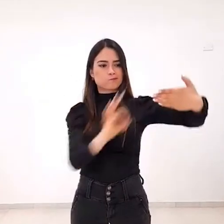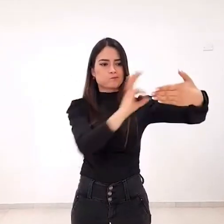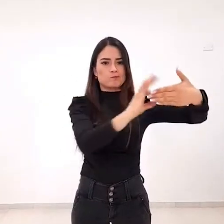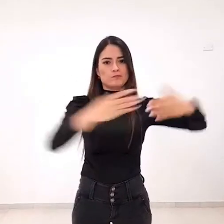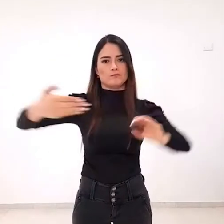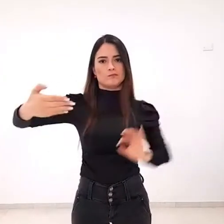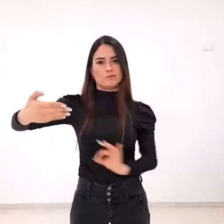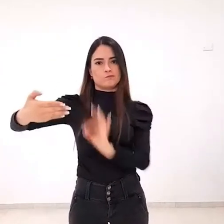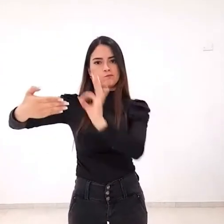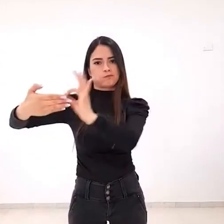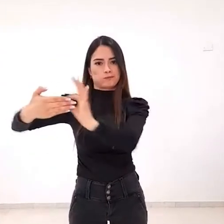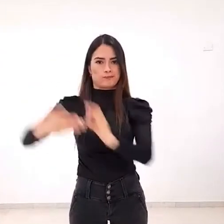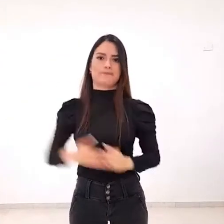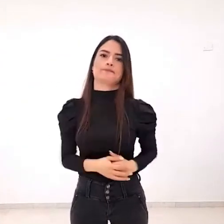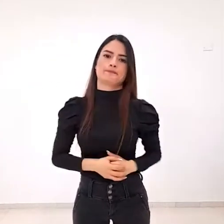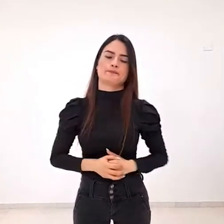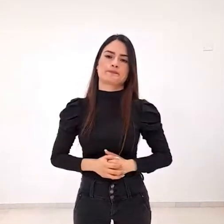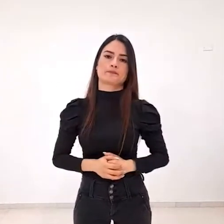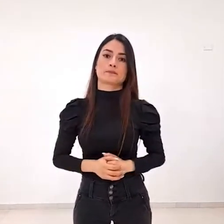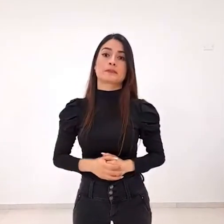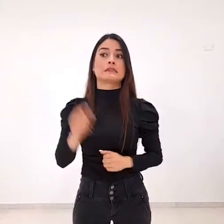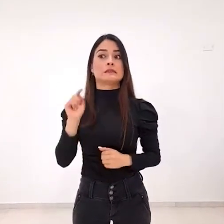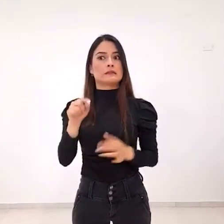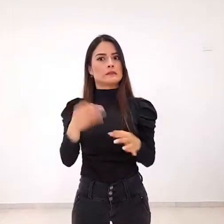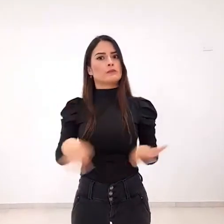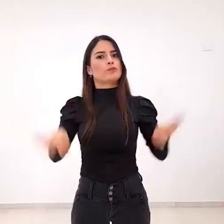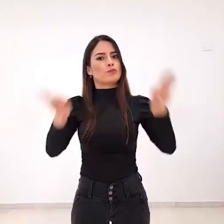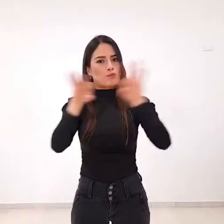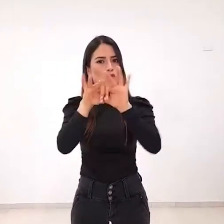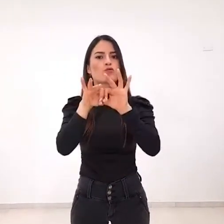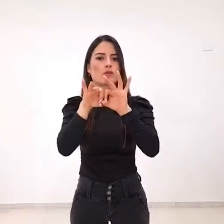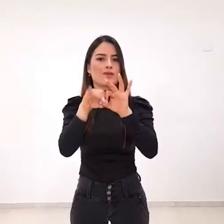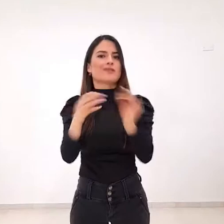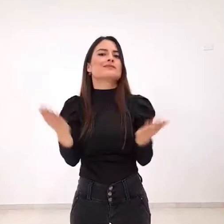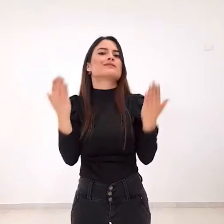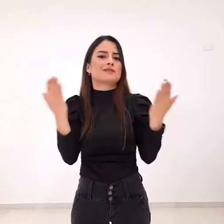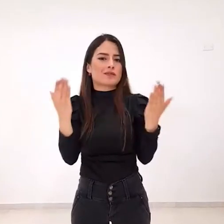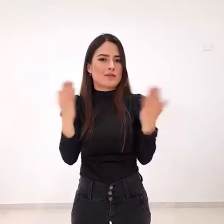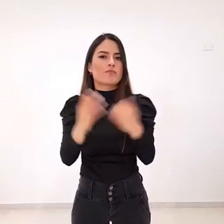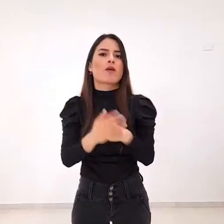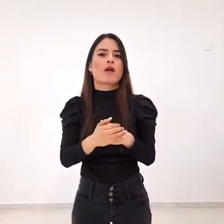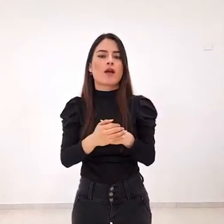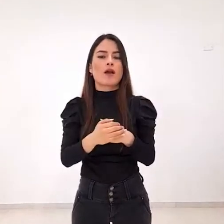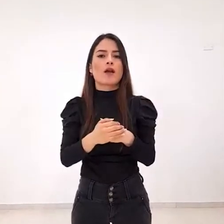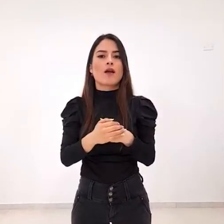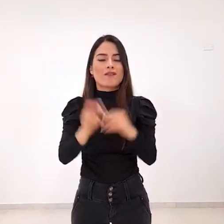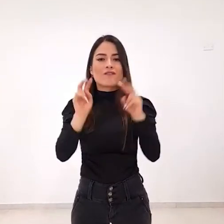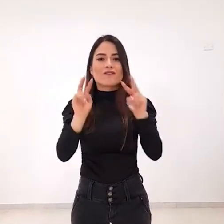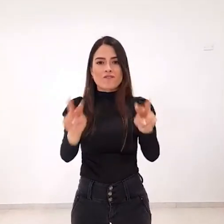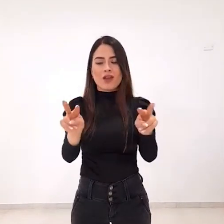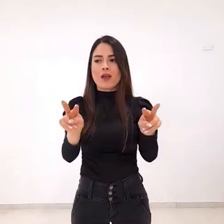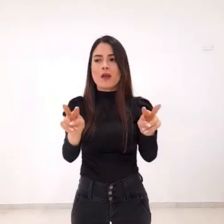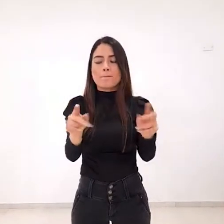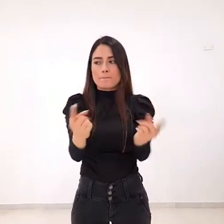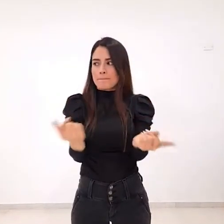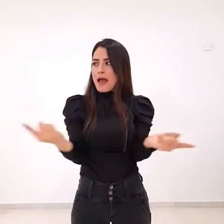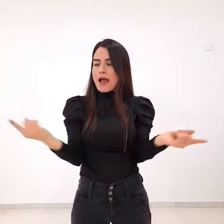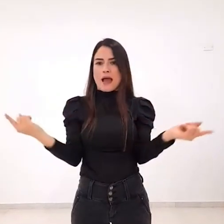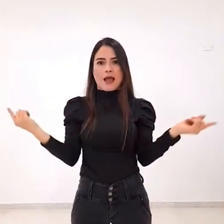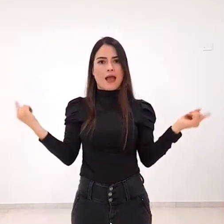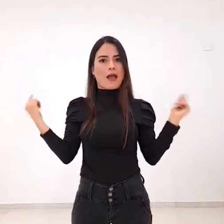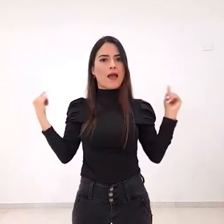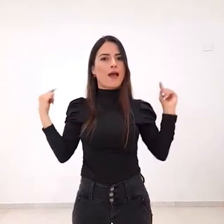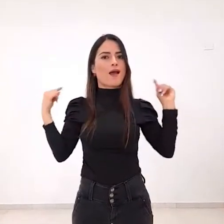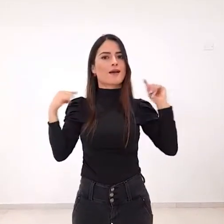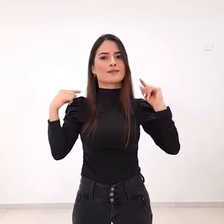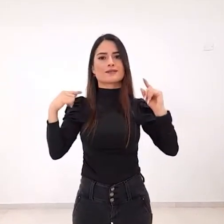tiene cortarme porque les va a ayudar al medio al mayor campo de visión en todo